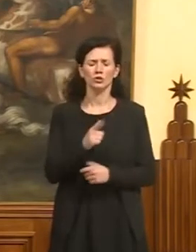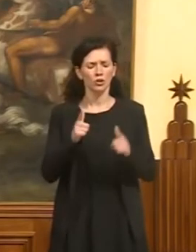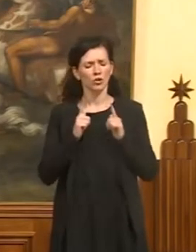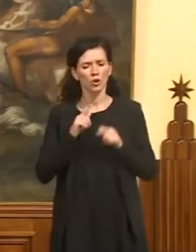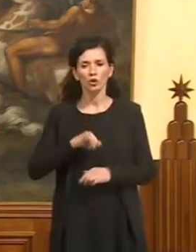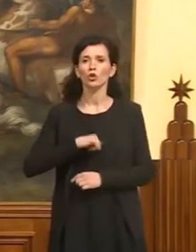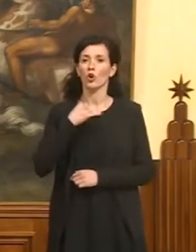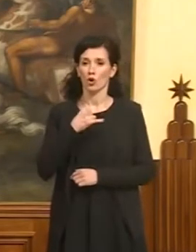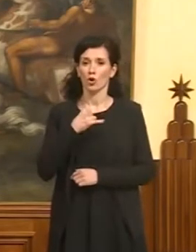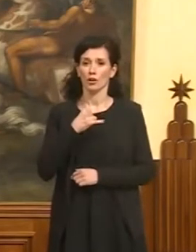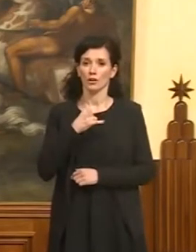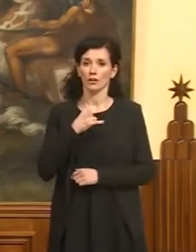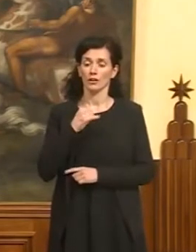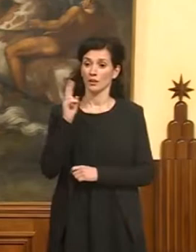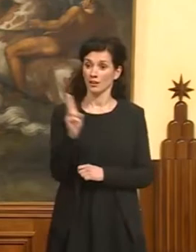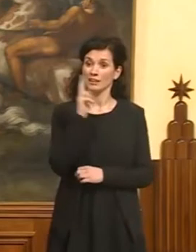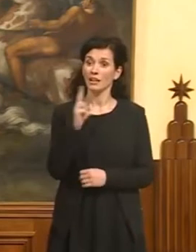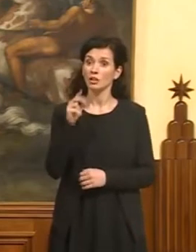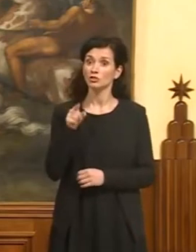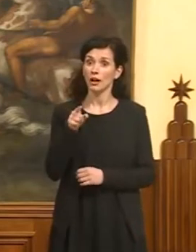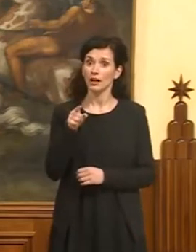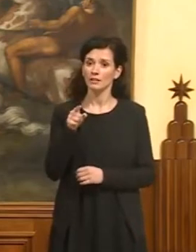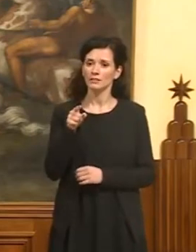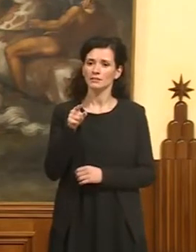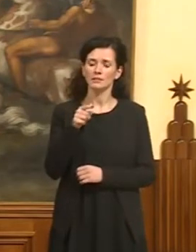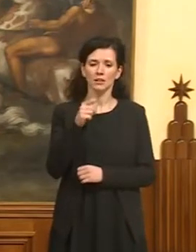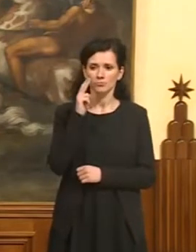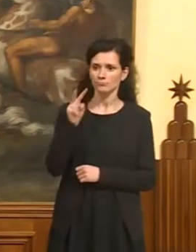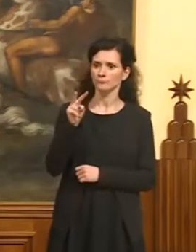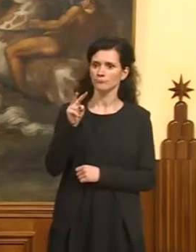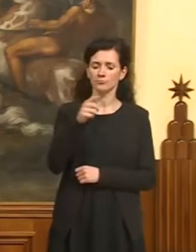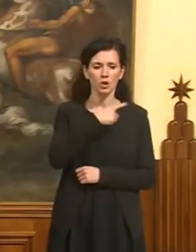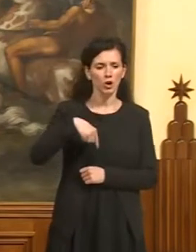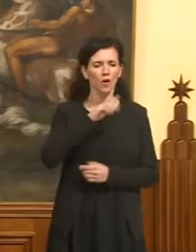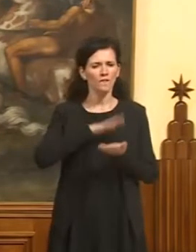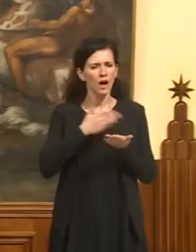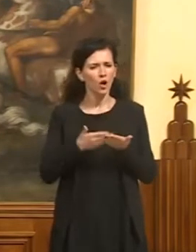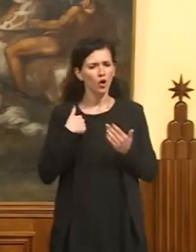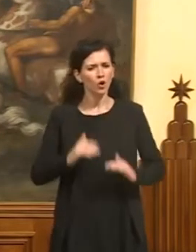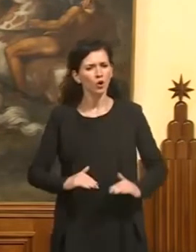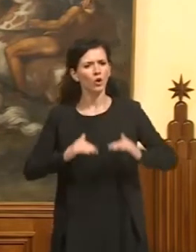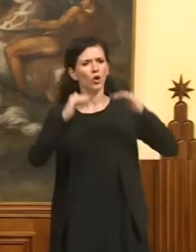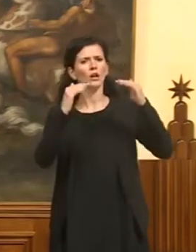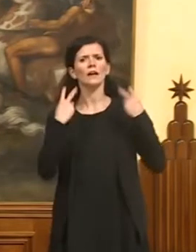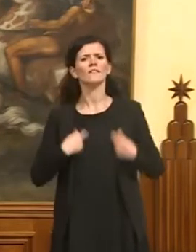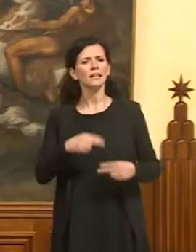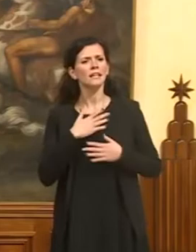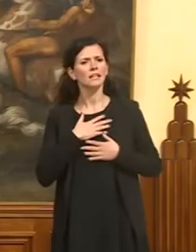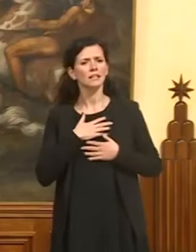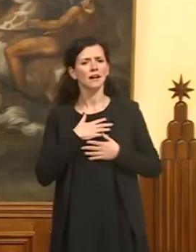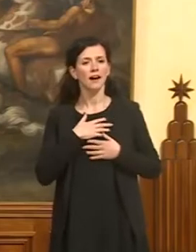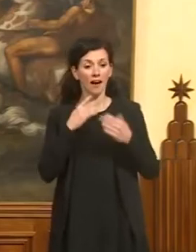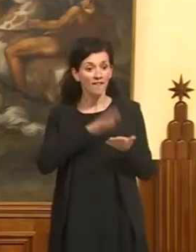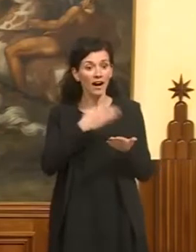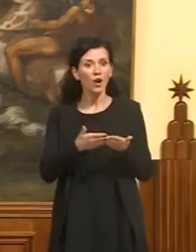decessi per noi, per i valori con cui siamo cresciuti, per i valori che ancora oggi